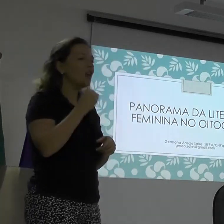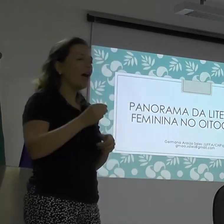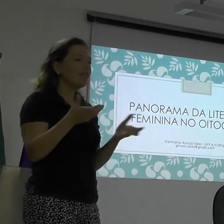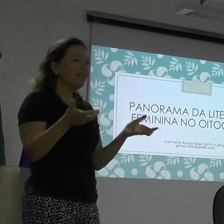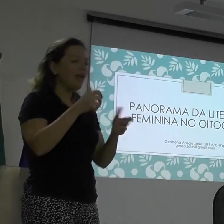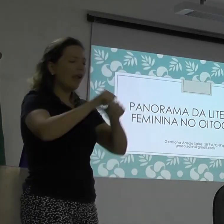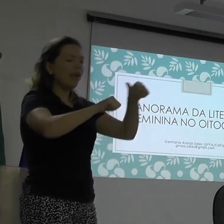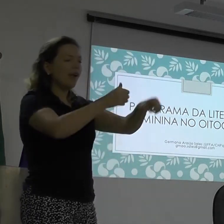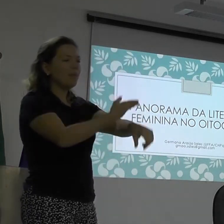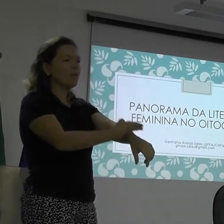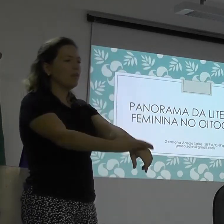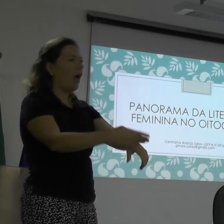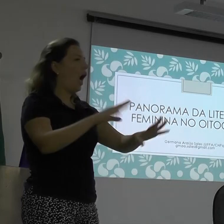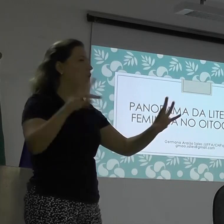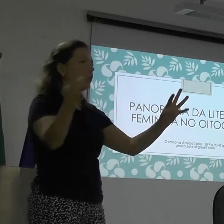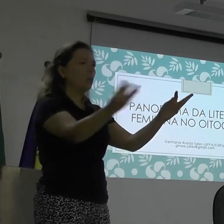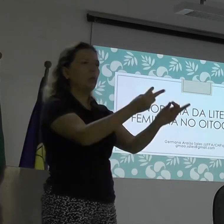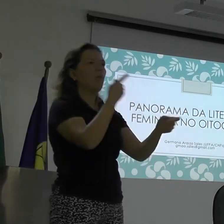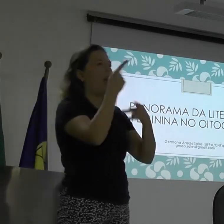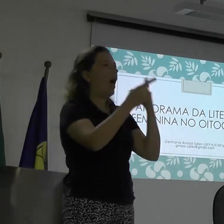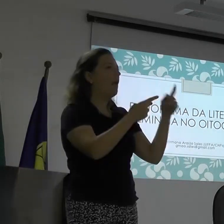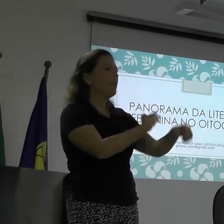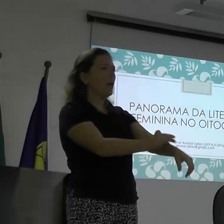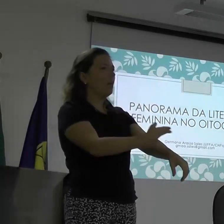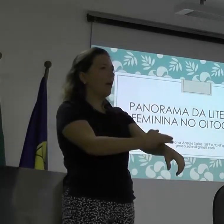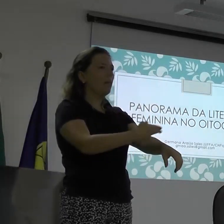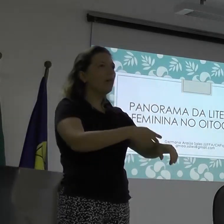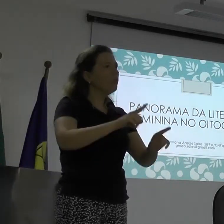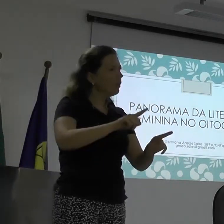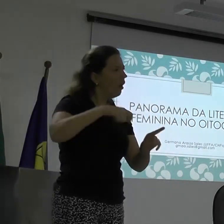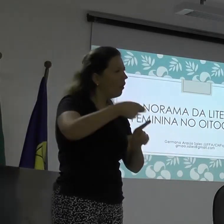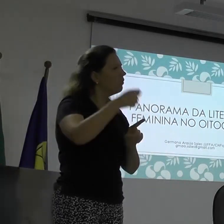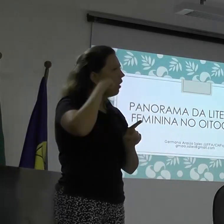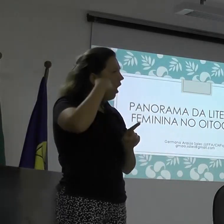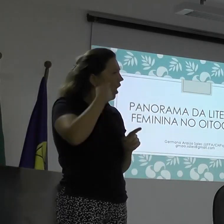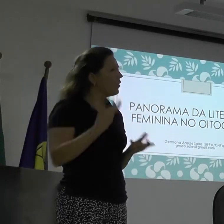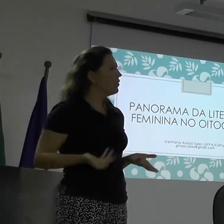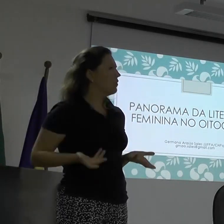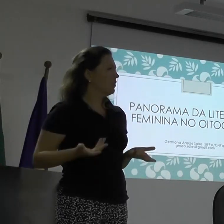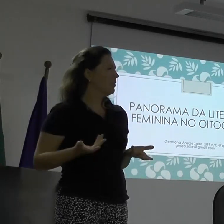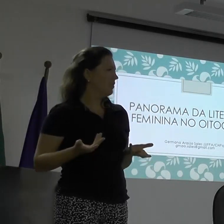Ninguém diz que Machado é negro. Então,